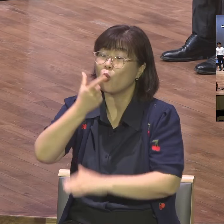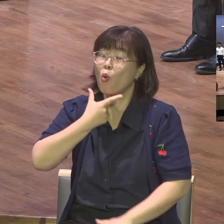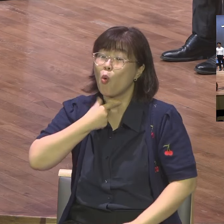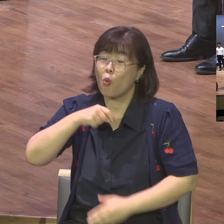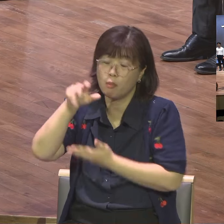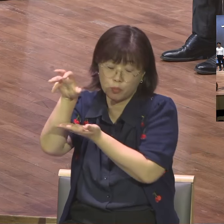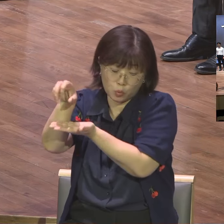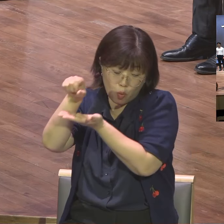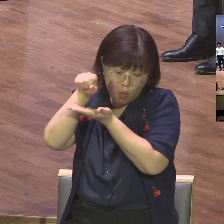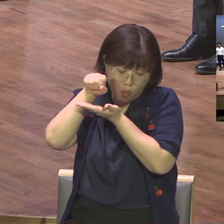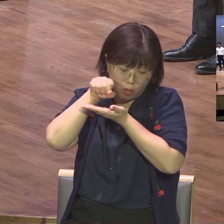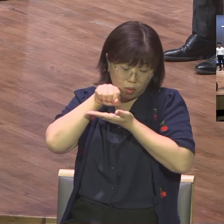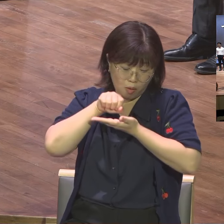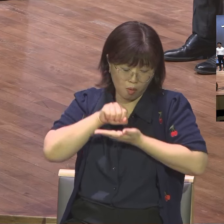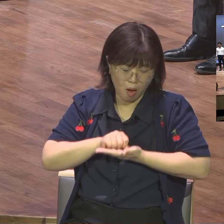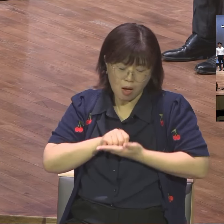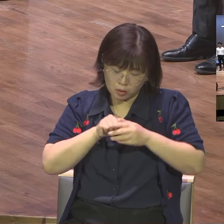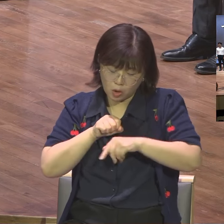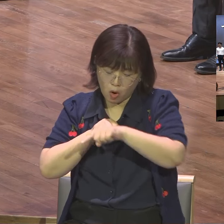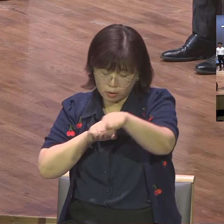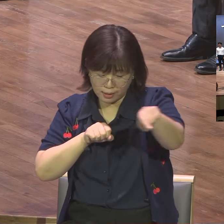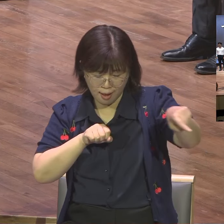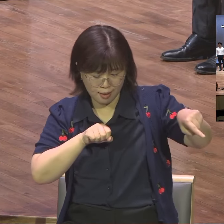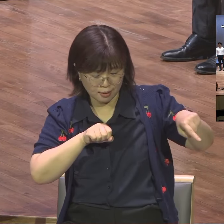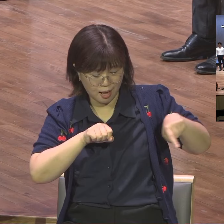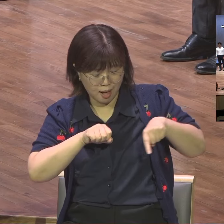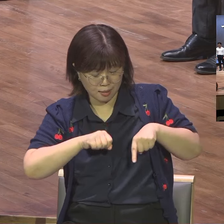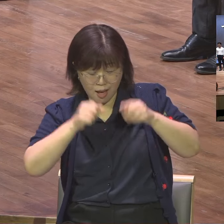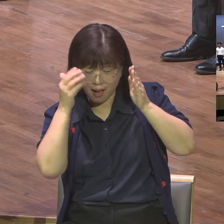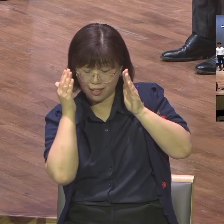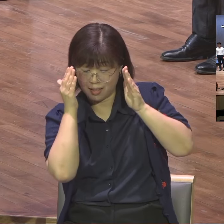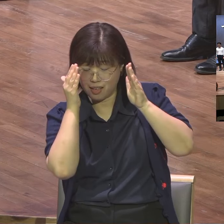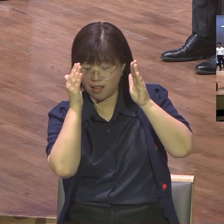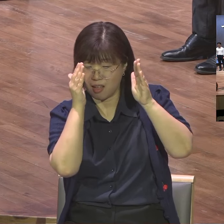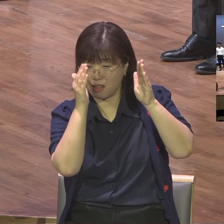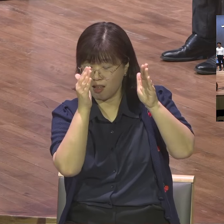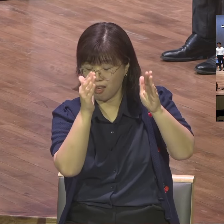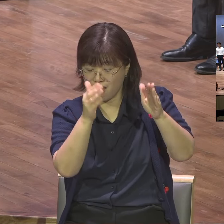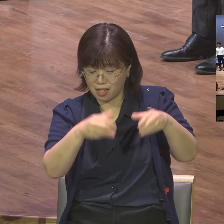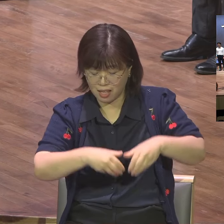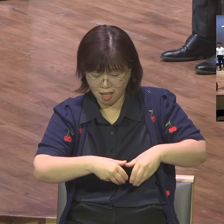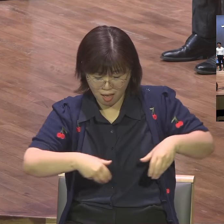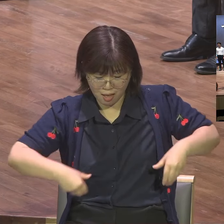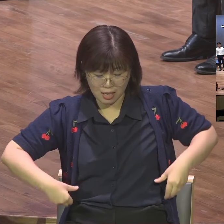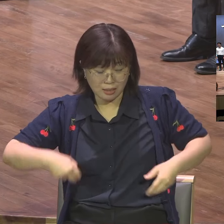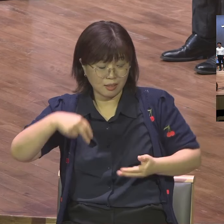주의 소원 품고 저 세상 향해